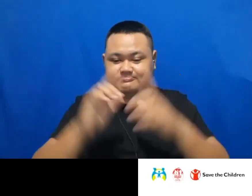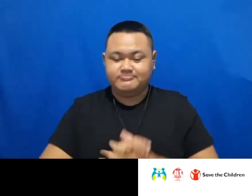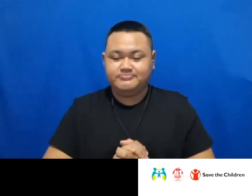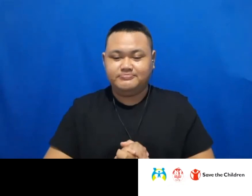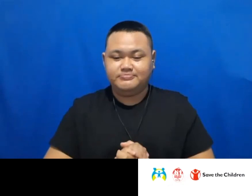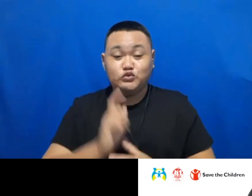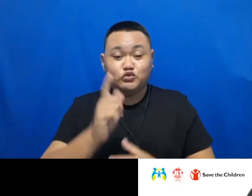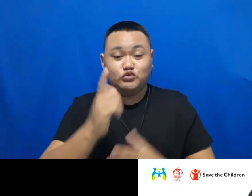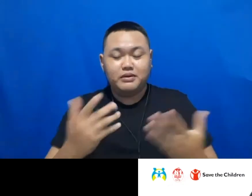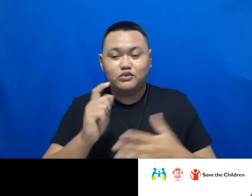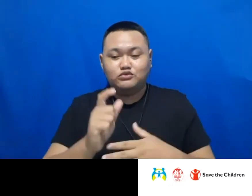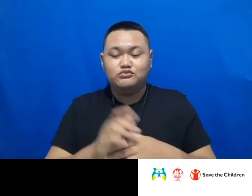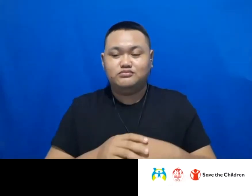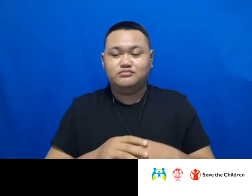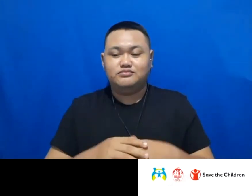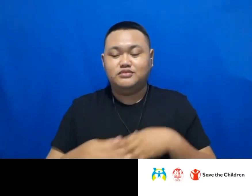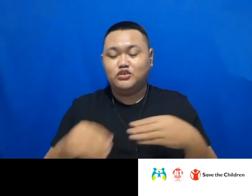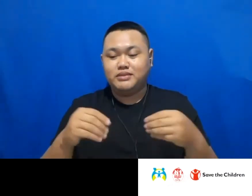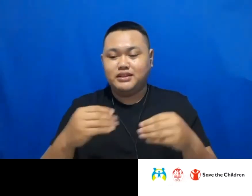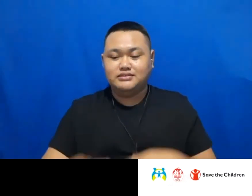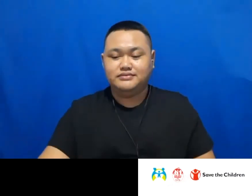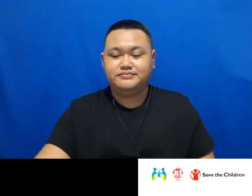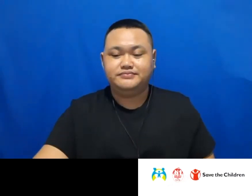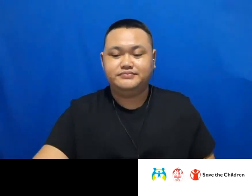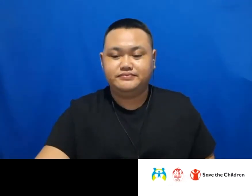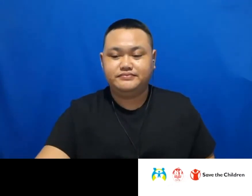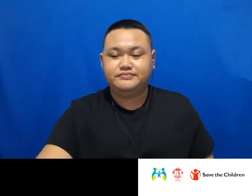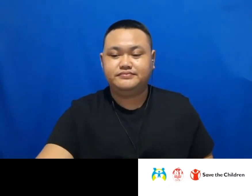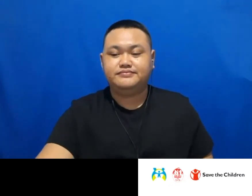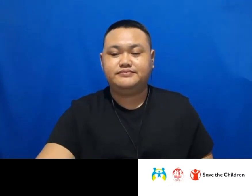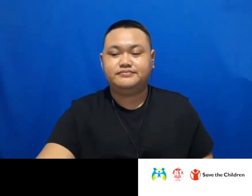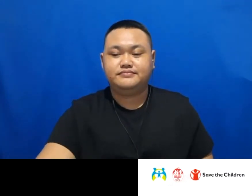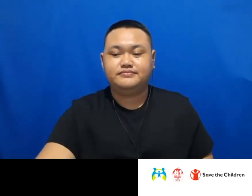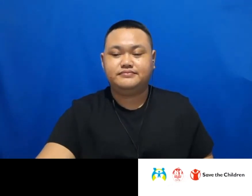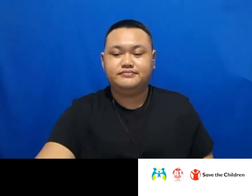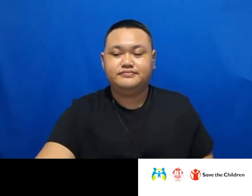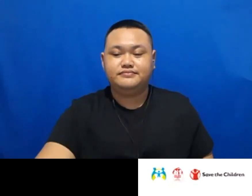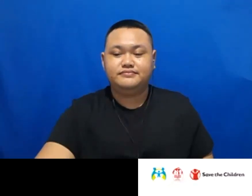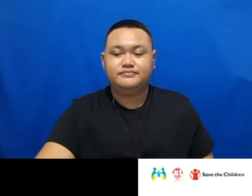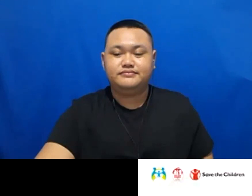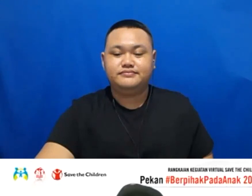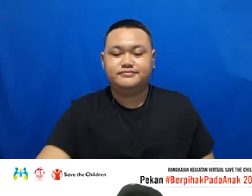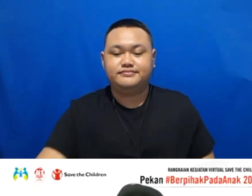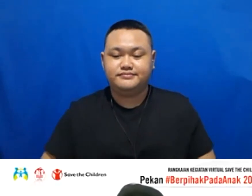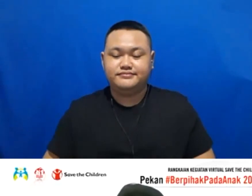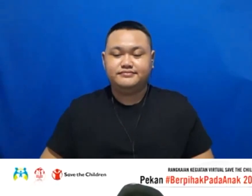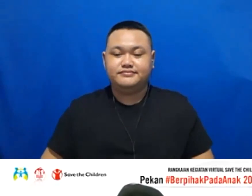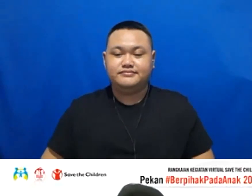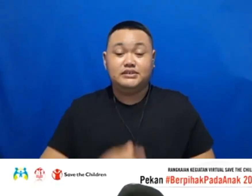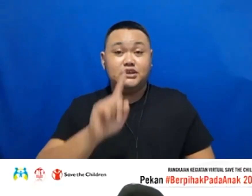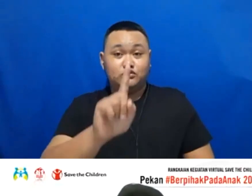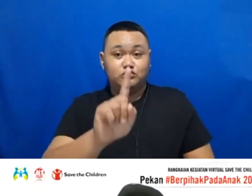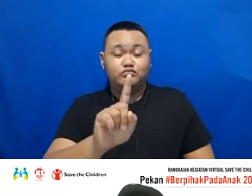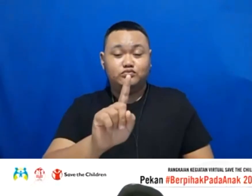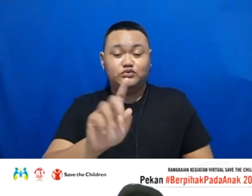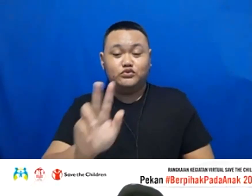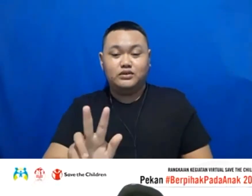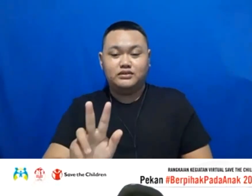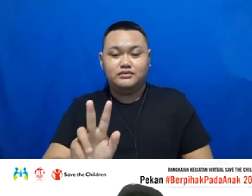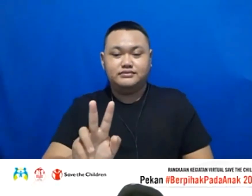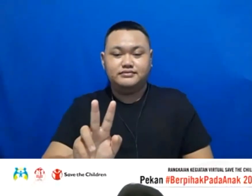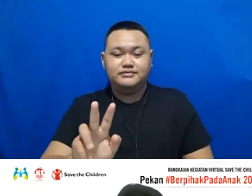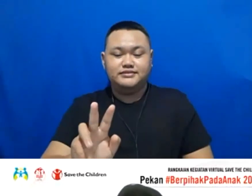Dan ekosistem sekolah itu ada kepala sekolah dan pengelola sekolah. Kemudian ada guru-guru, ada